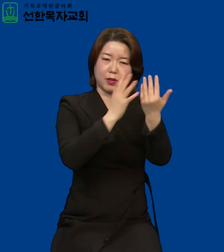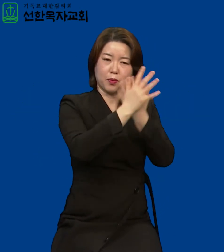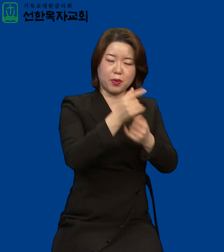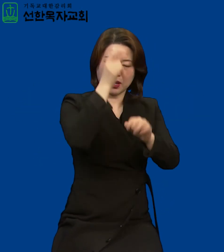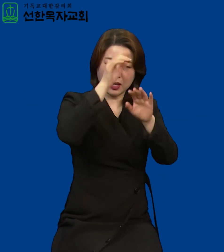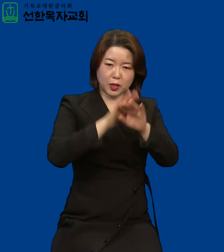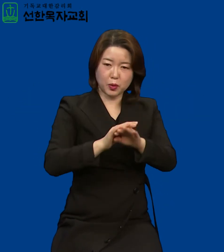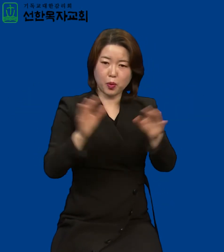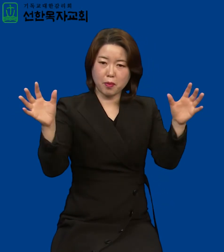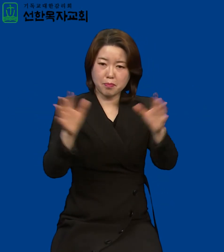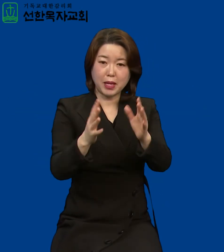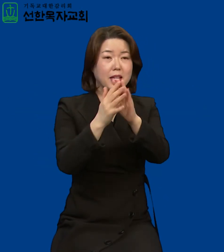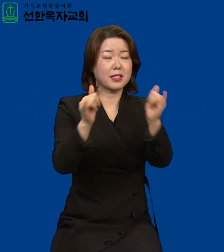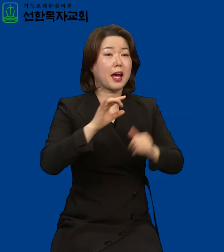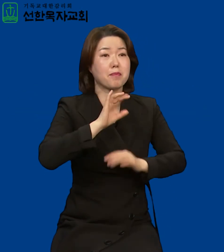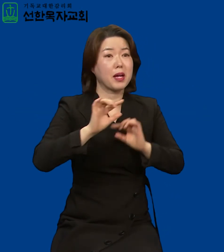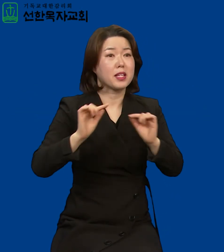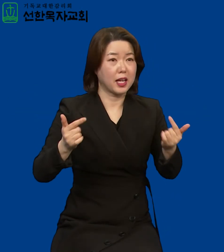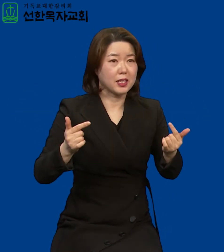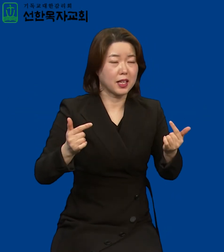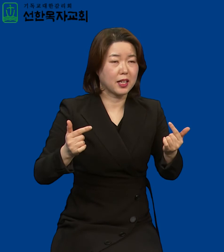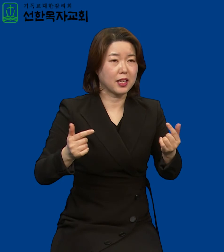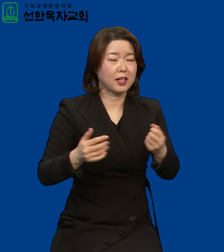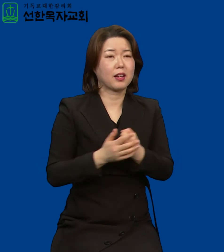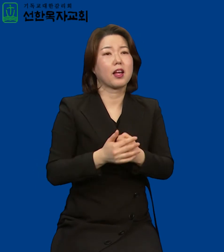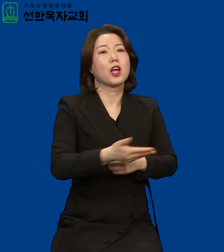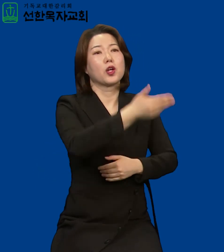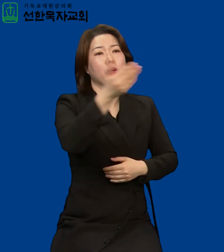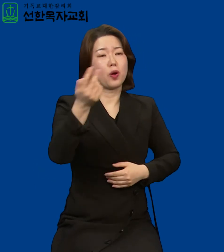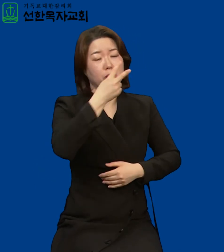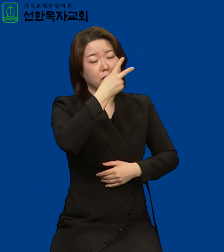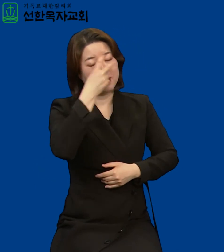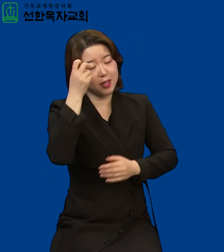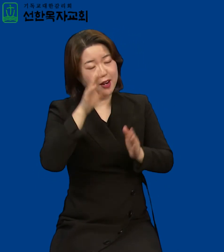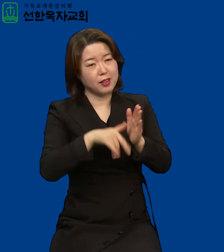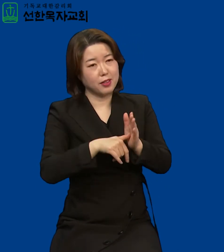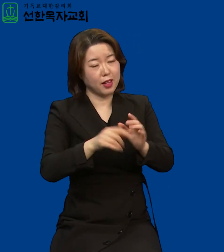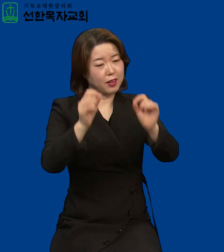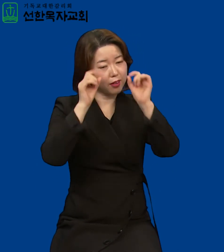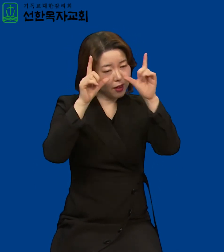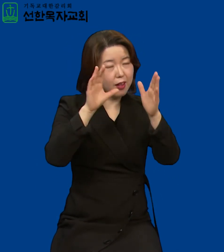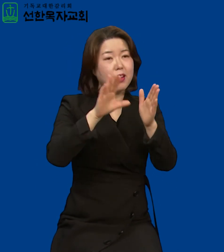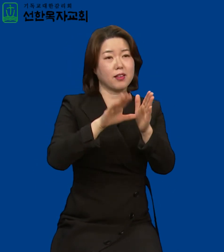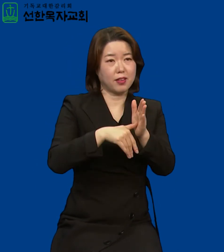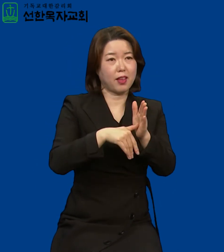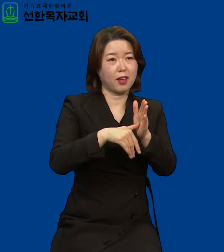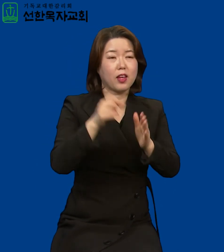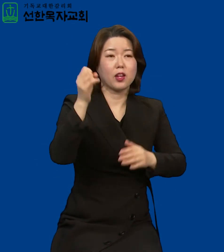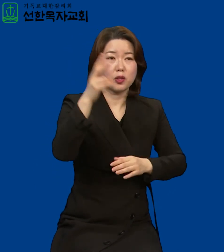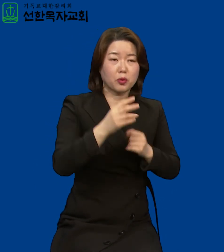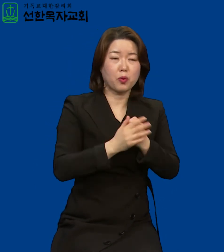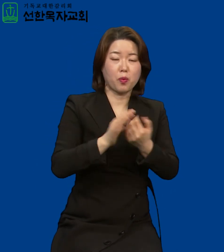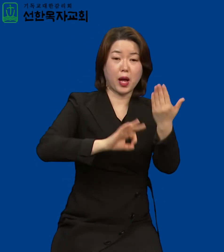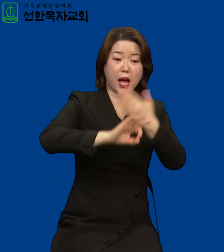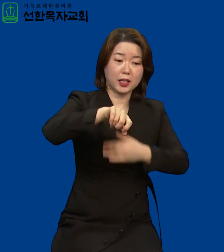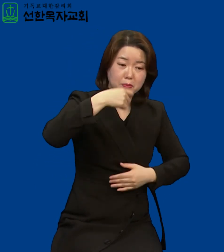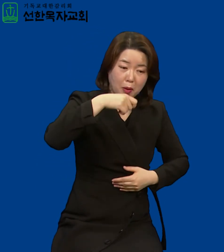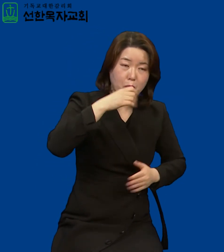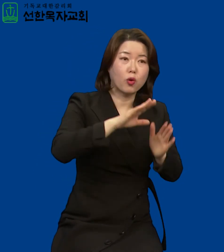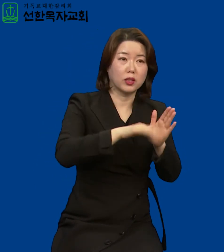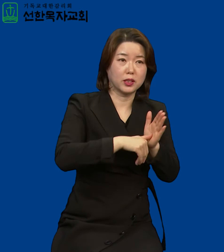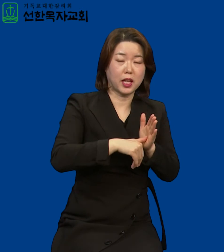만나는 분만 아닙니다. 여러분이 잠들 때, 잠에서 깨어날 때, 여러분이 아침 식사를 할